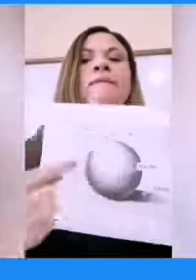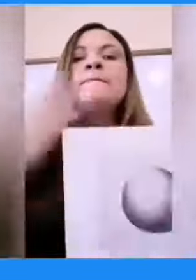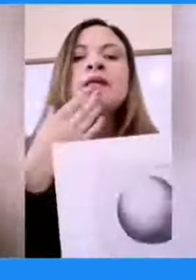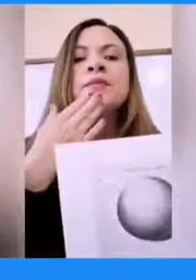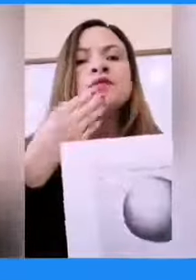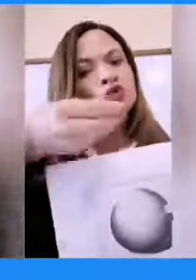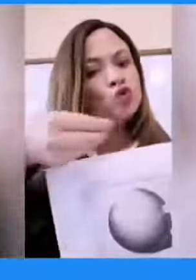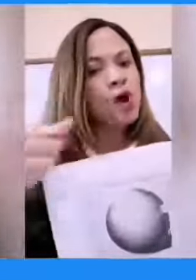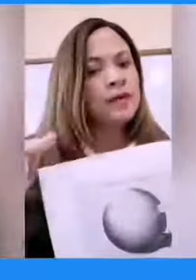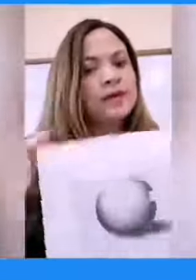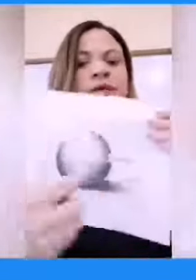suave